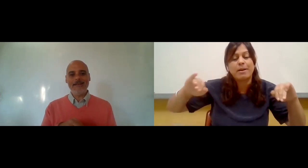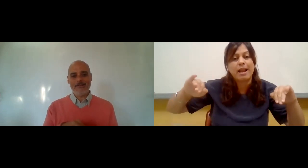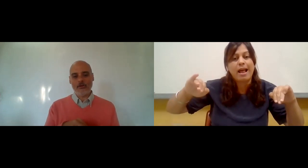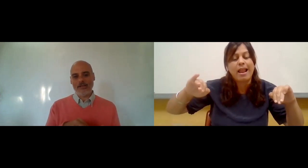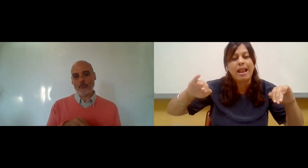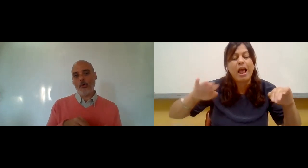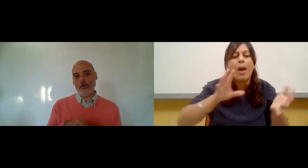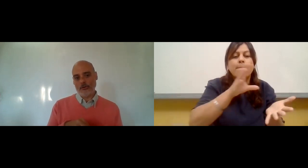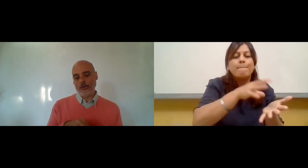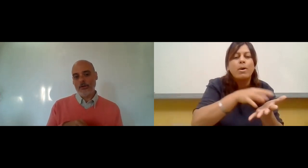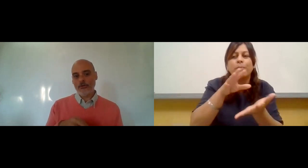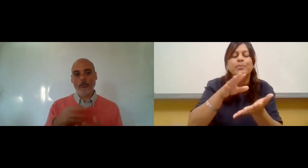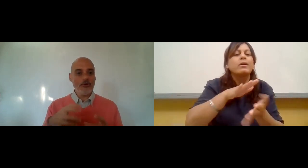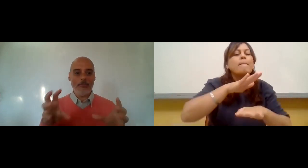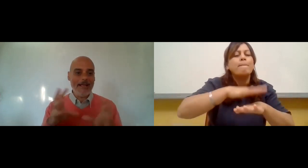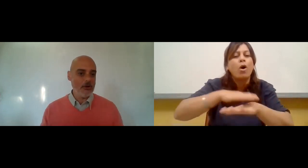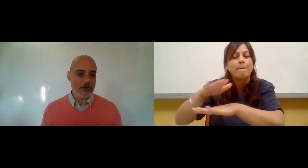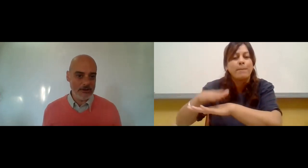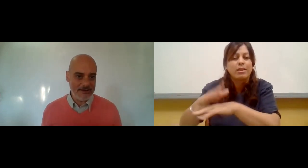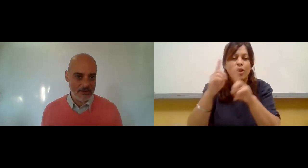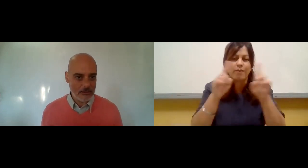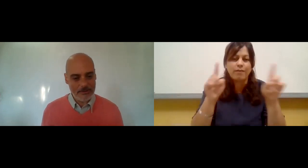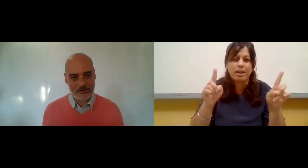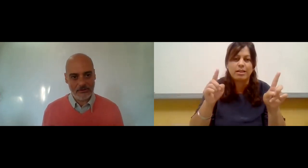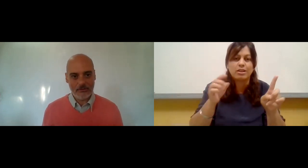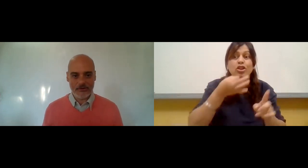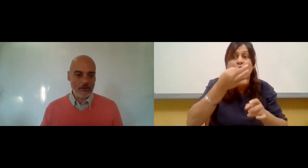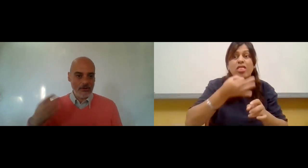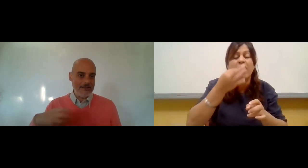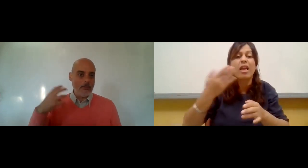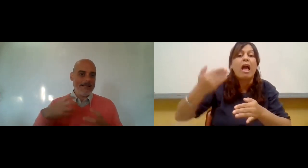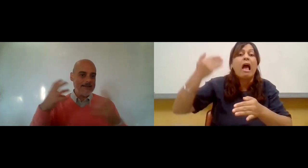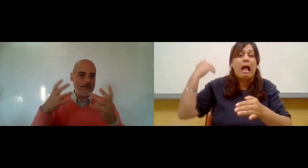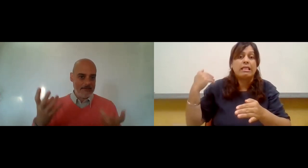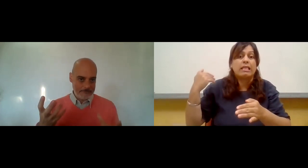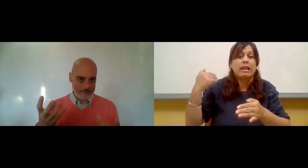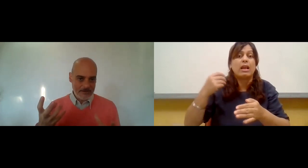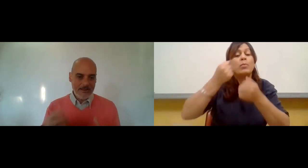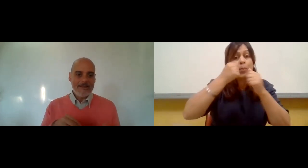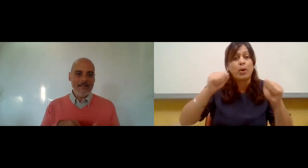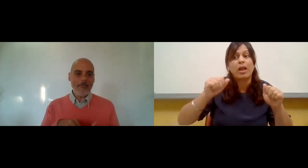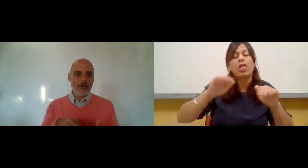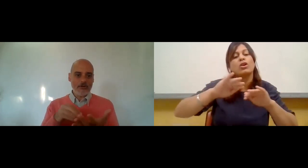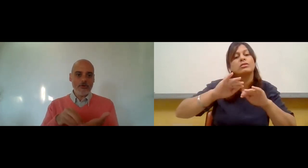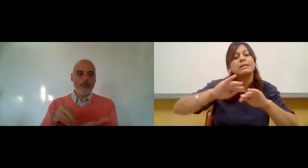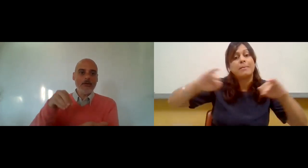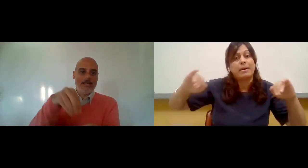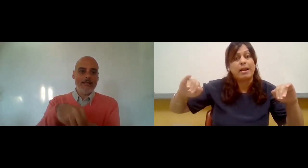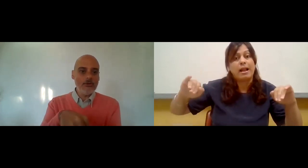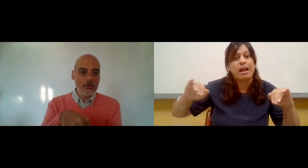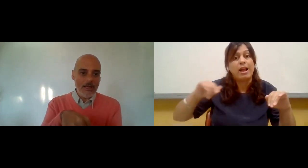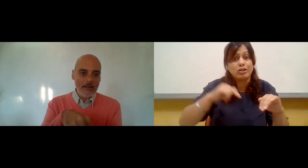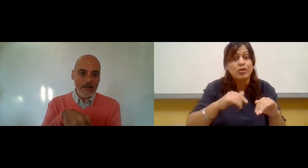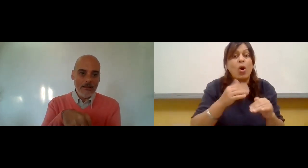¿Qué quiere decir esto? O sea, yo no puedo separar esto de lo que estoy diciendo en este momento. O sea, lo que estoy diciendo es parte de mí. Sin embargo, si yo aplico